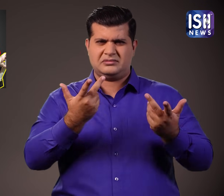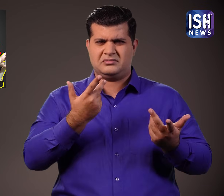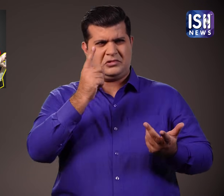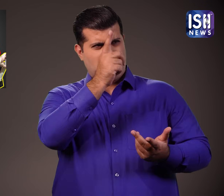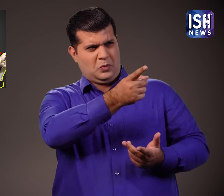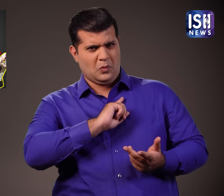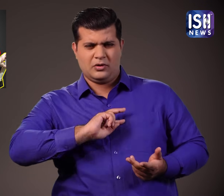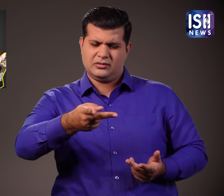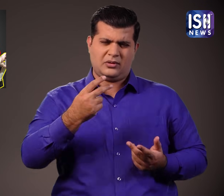नहीं दिया गया